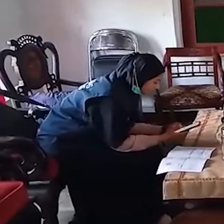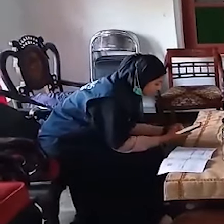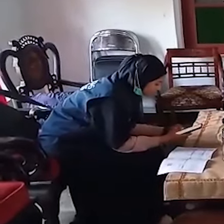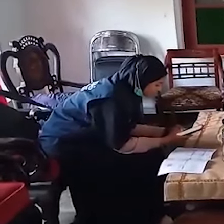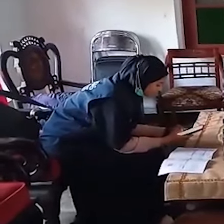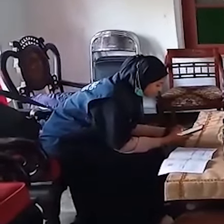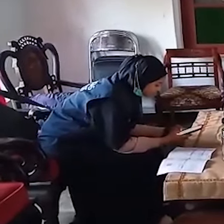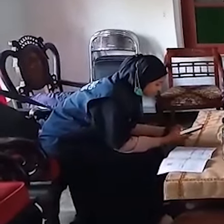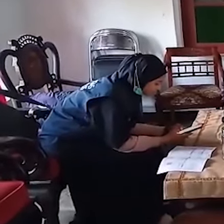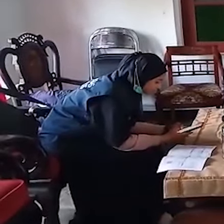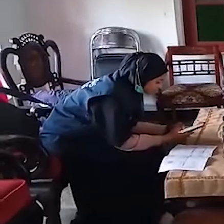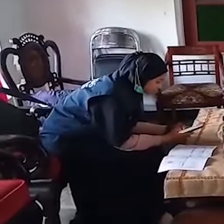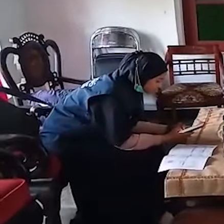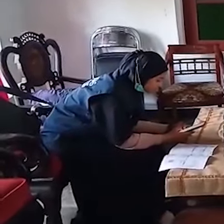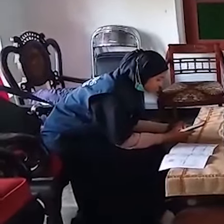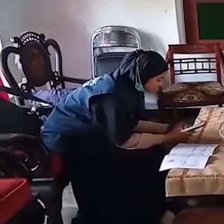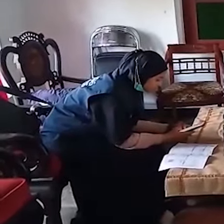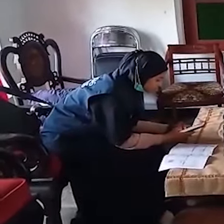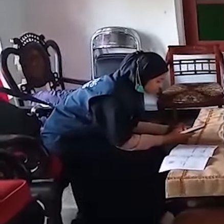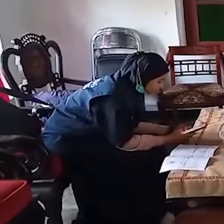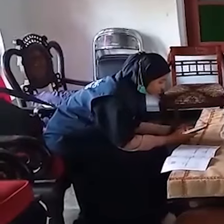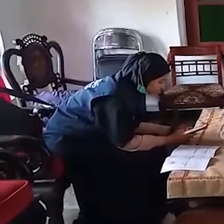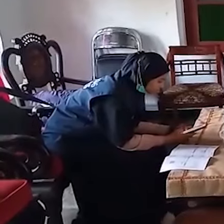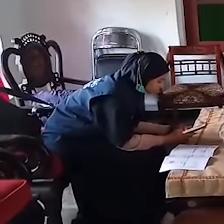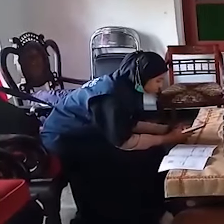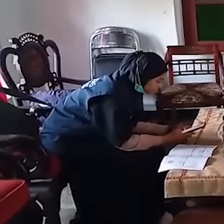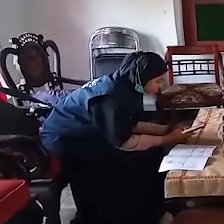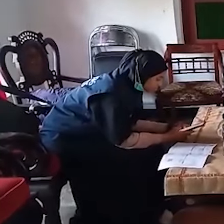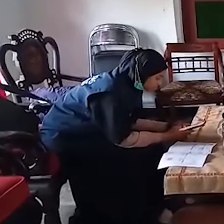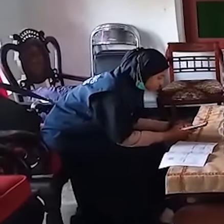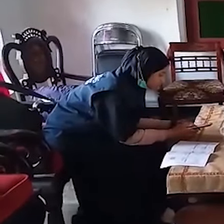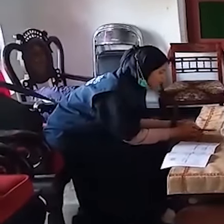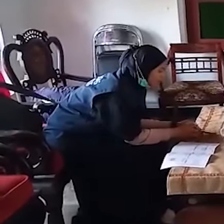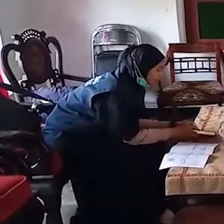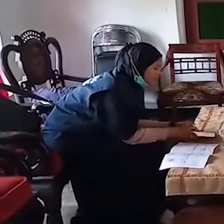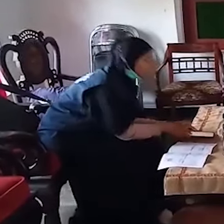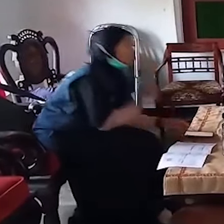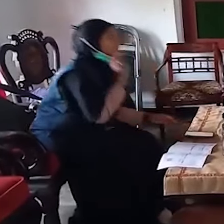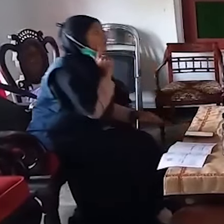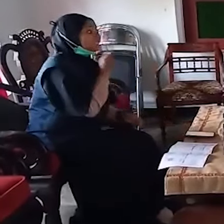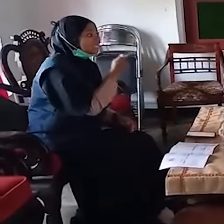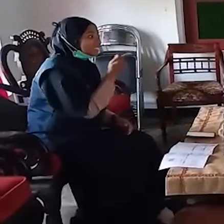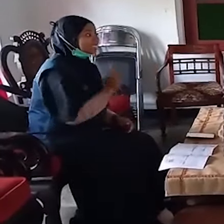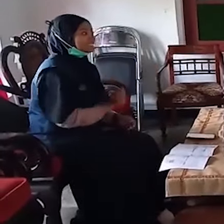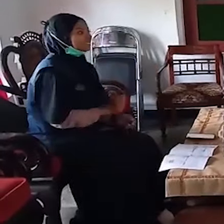duluan. Terus kita disuruh masuk, budaya mereka itu ramah banget.